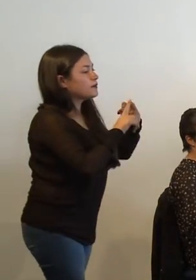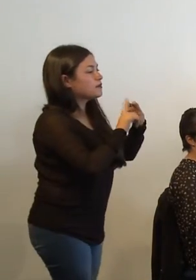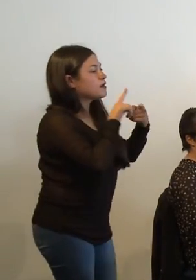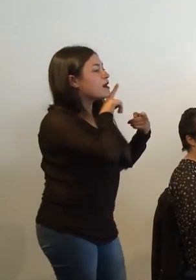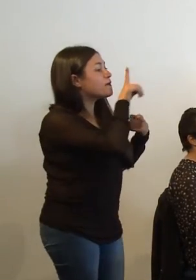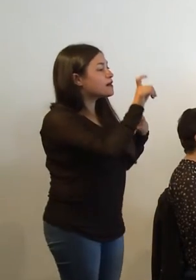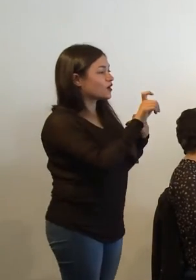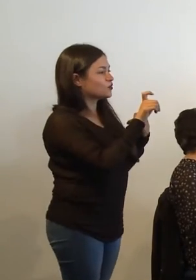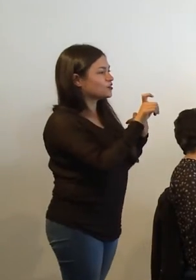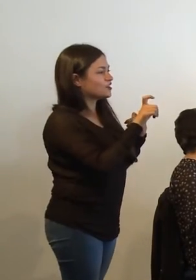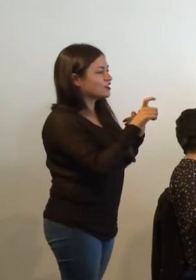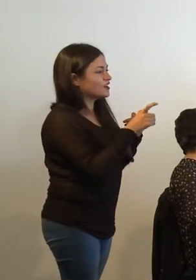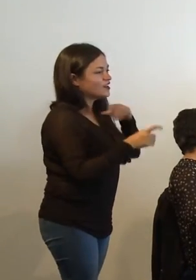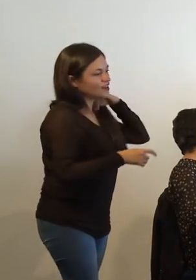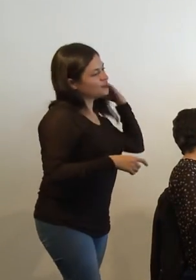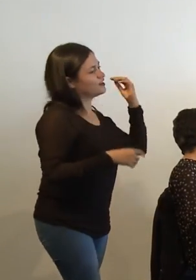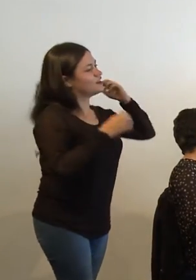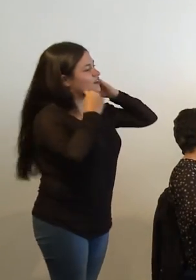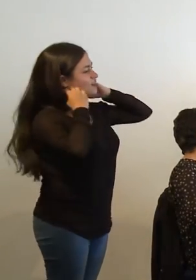profe?